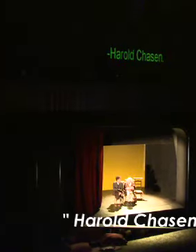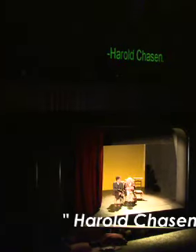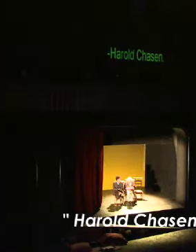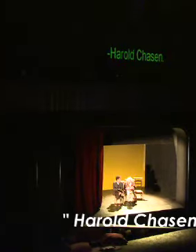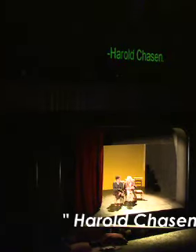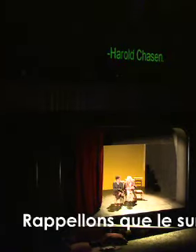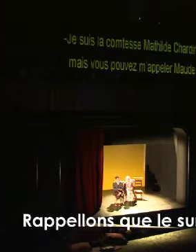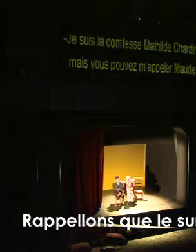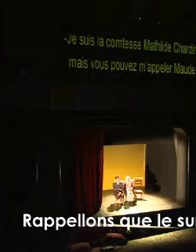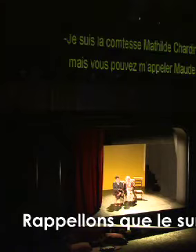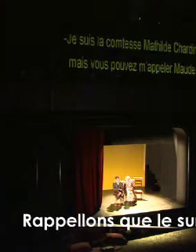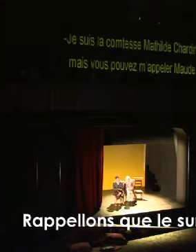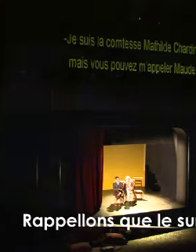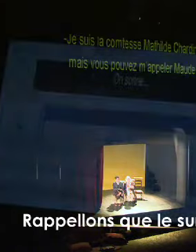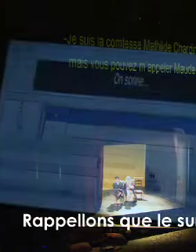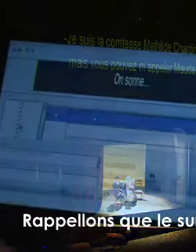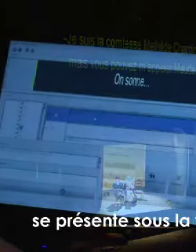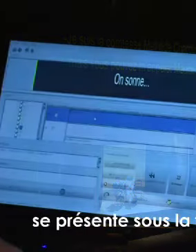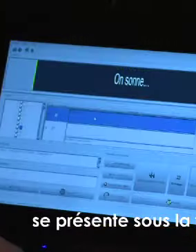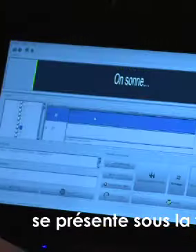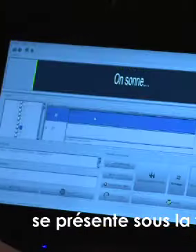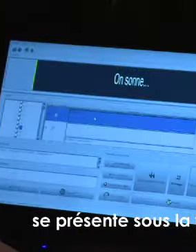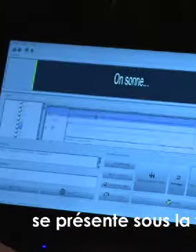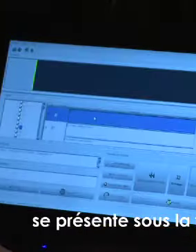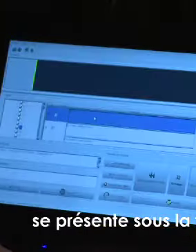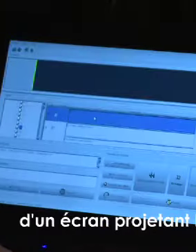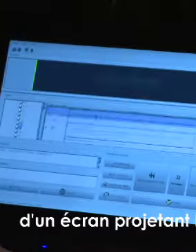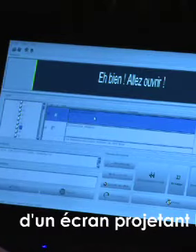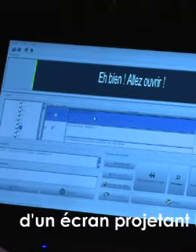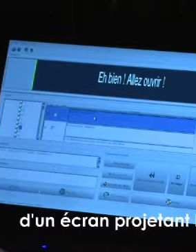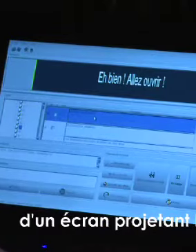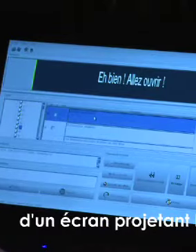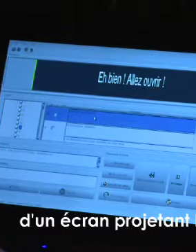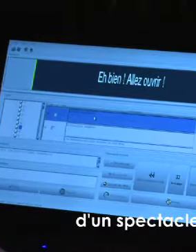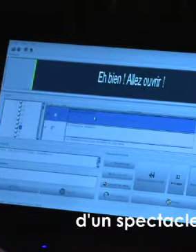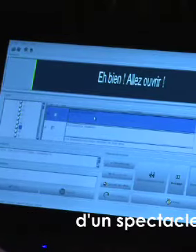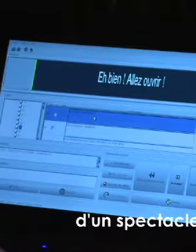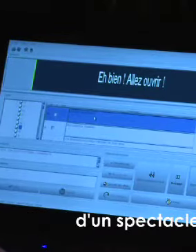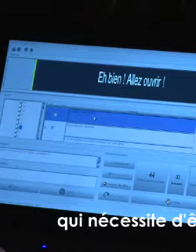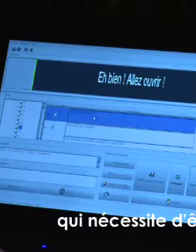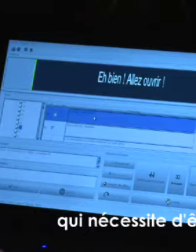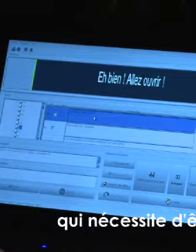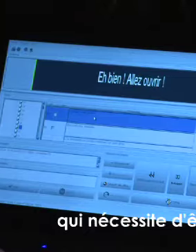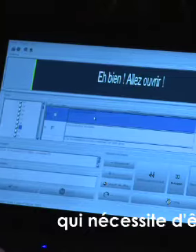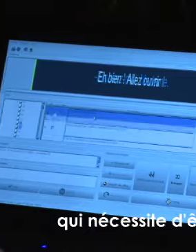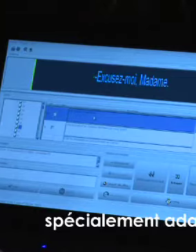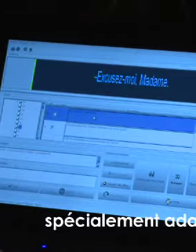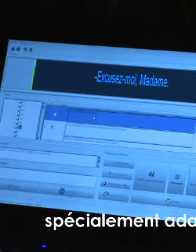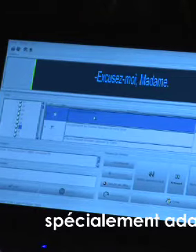Harold Chisholm. Rappelons que le surtitrage se présente sous la forme d'un écran projetant le texte d'un spectacle qui nécessite d'être